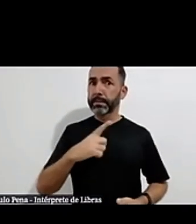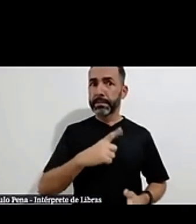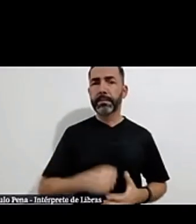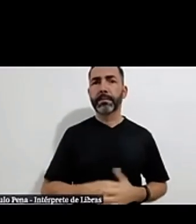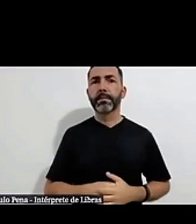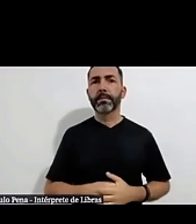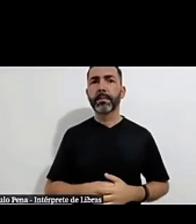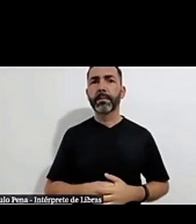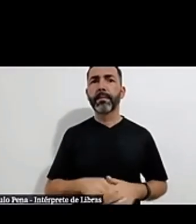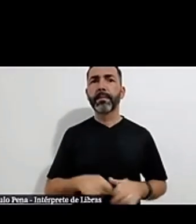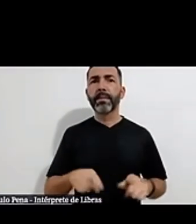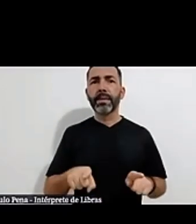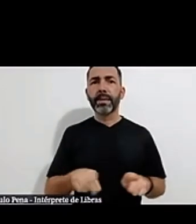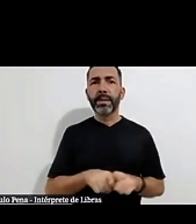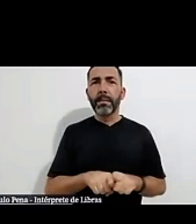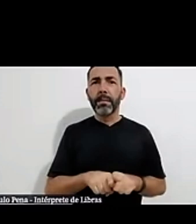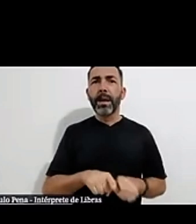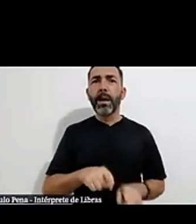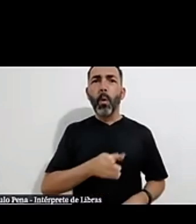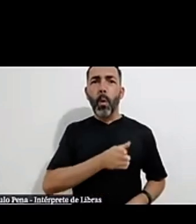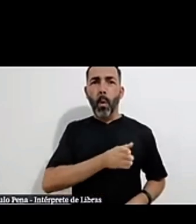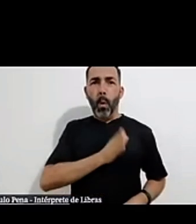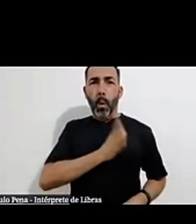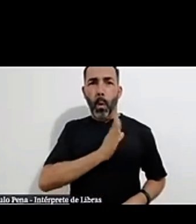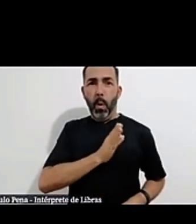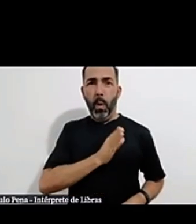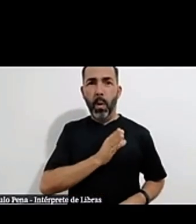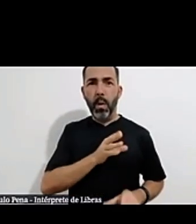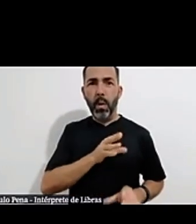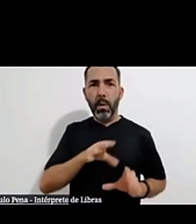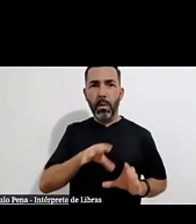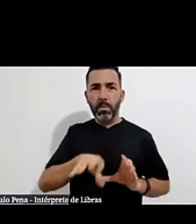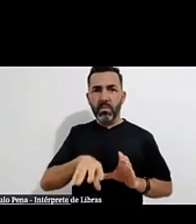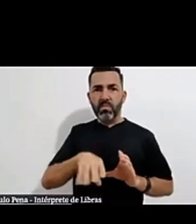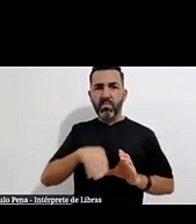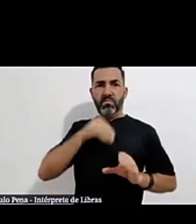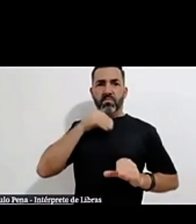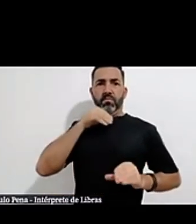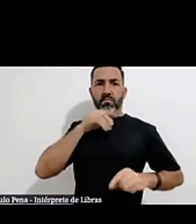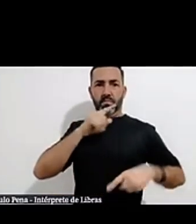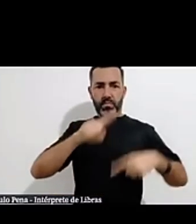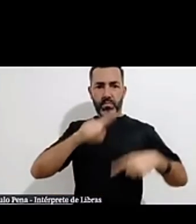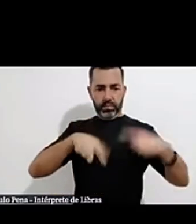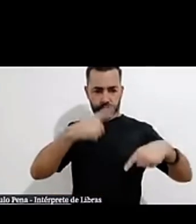cardíaca é o que pode se prolongar, né?